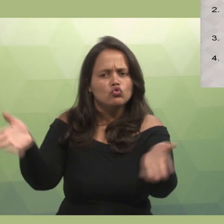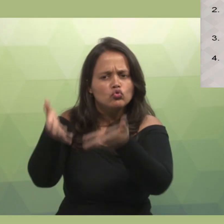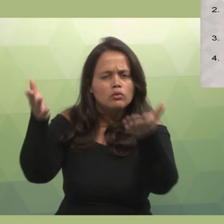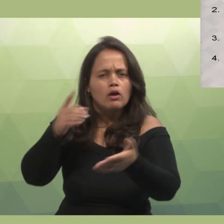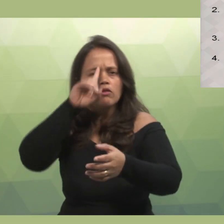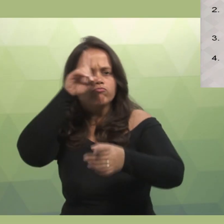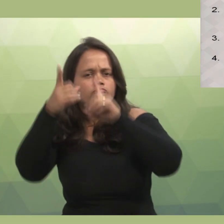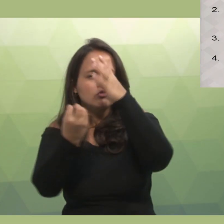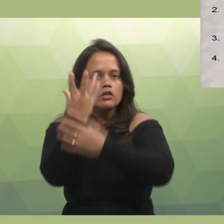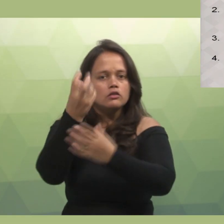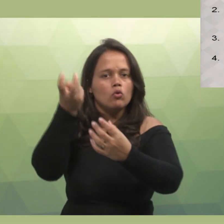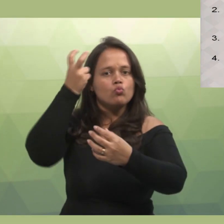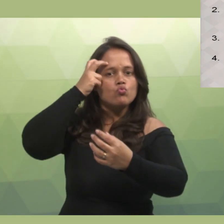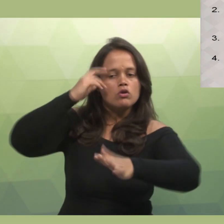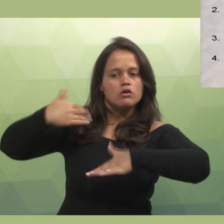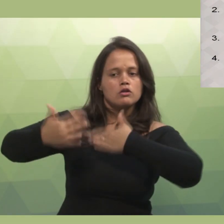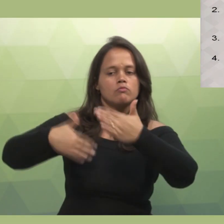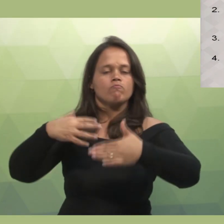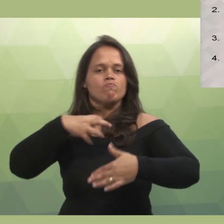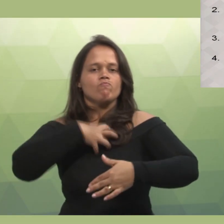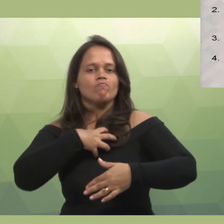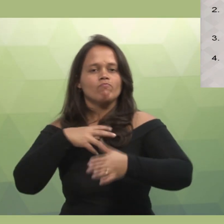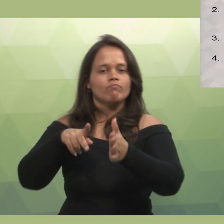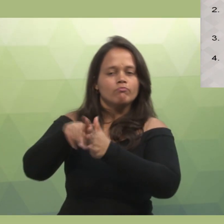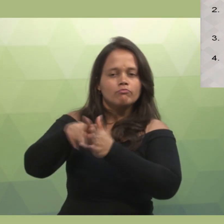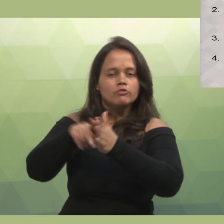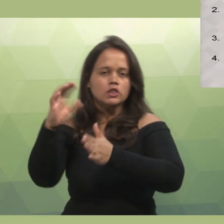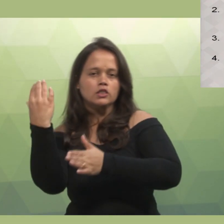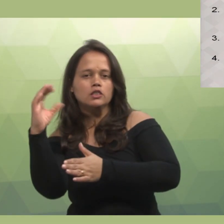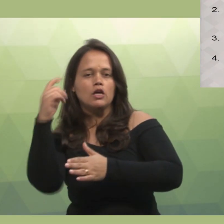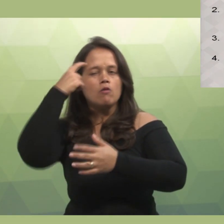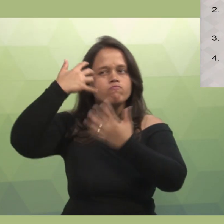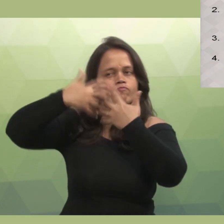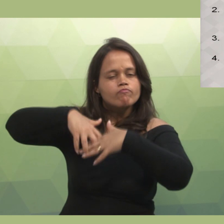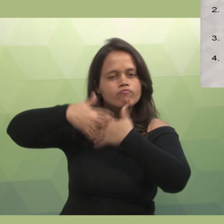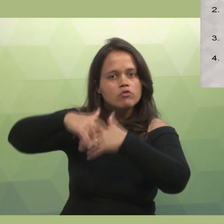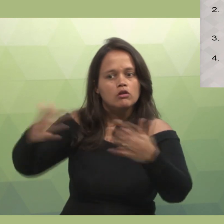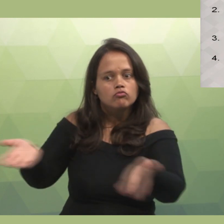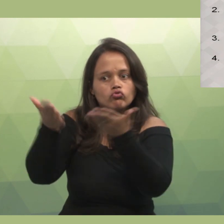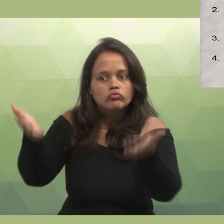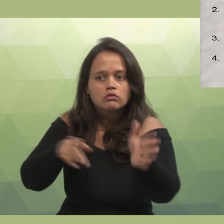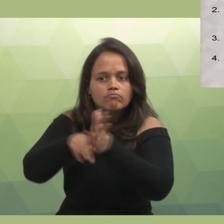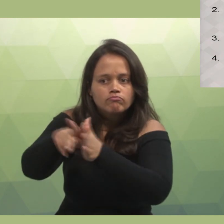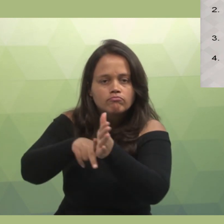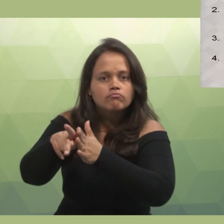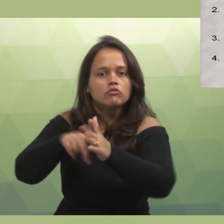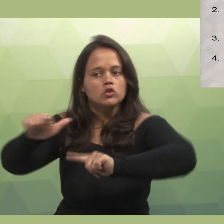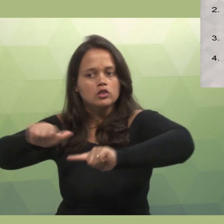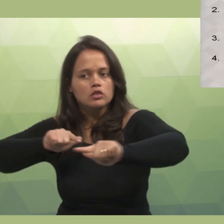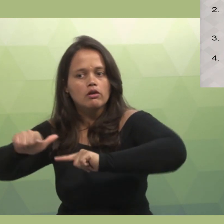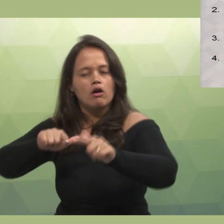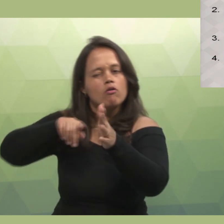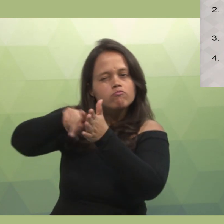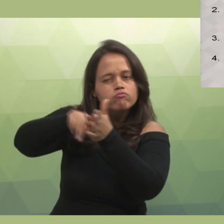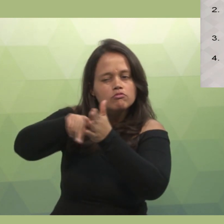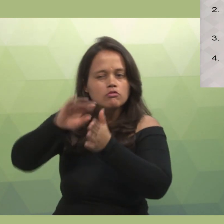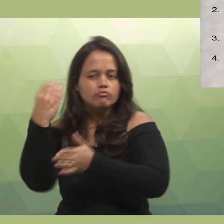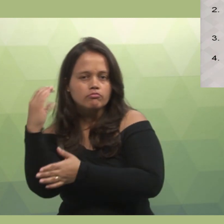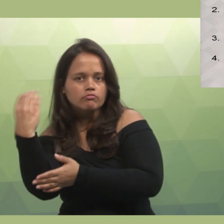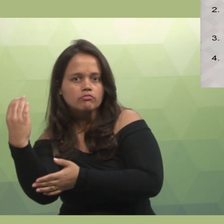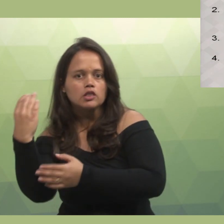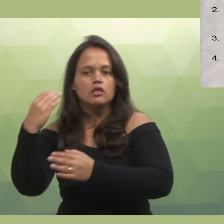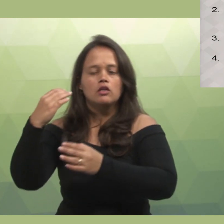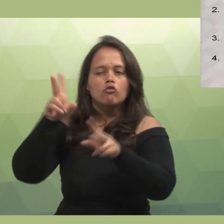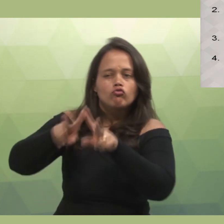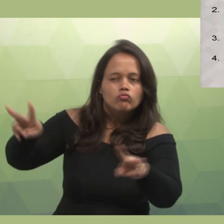de pesquisa e investigação científica, visando ao desenvolvimento da ciência e da tecnologia, da criação